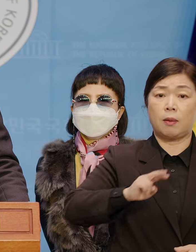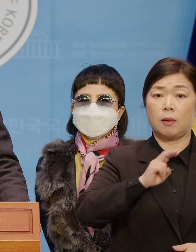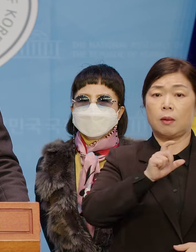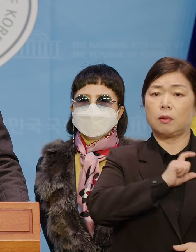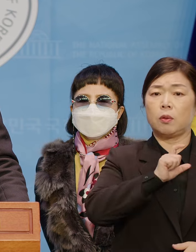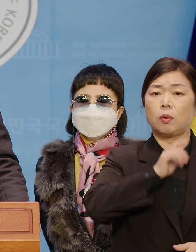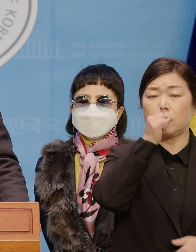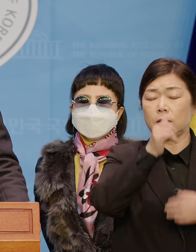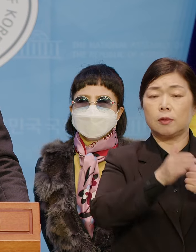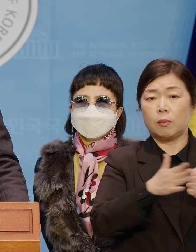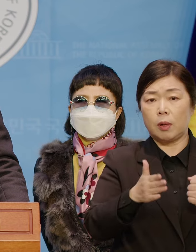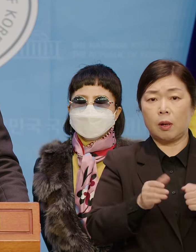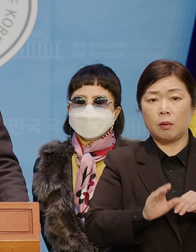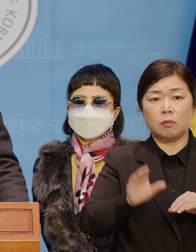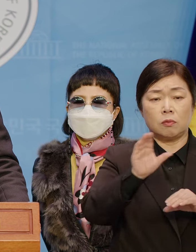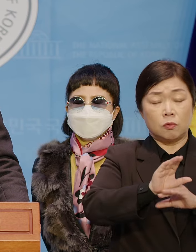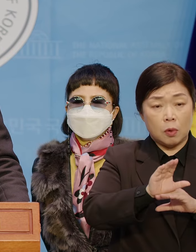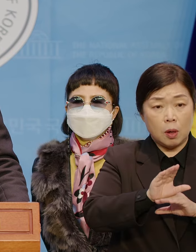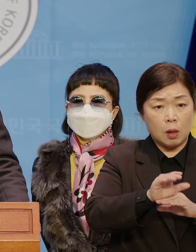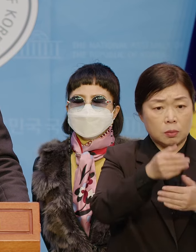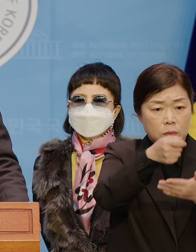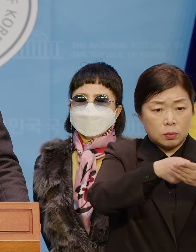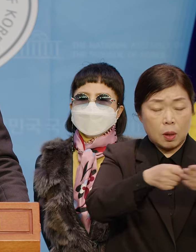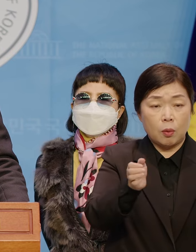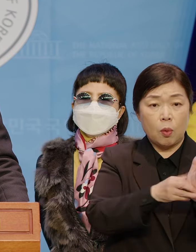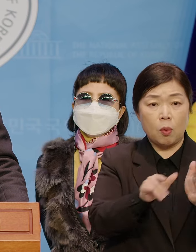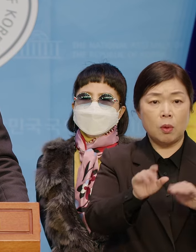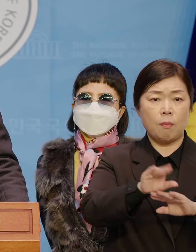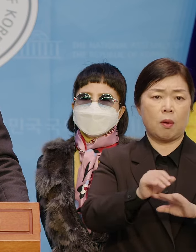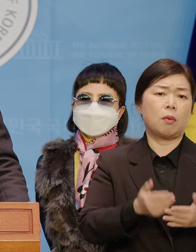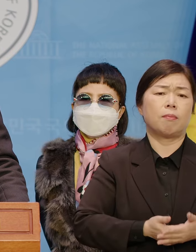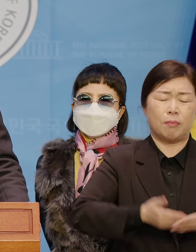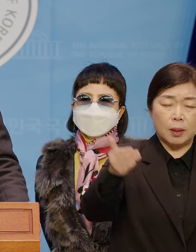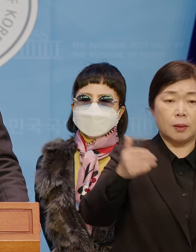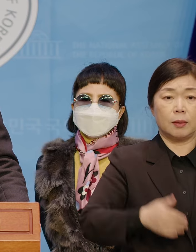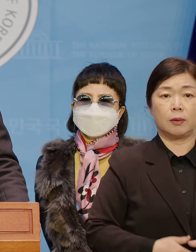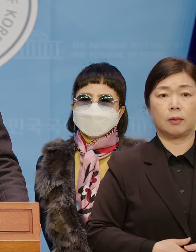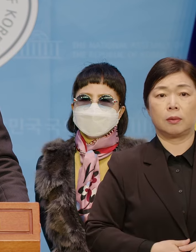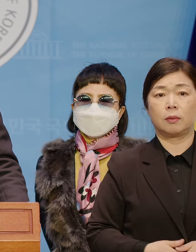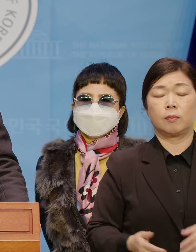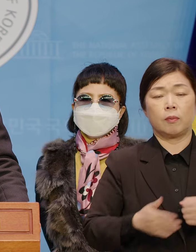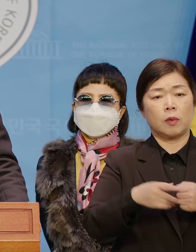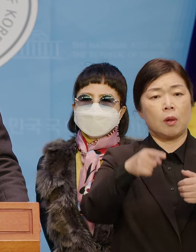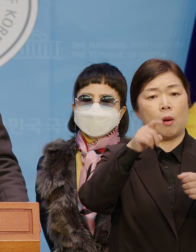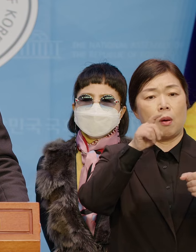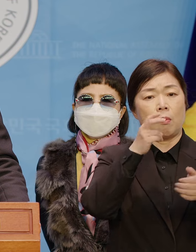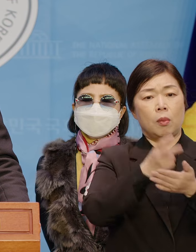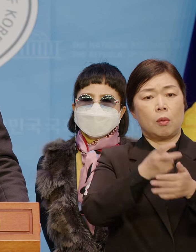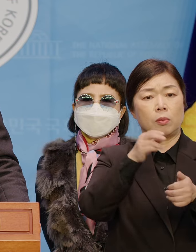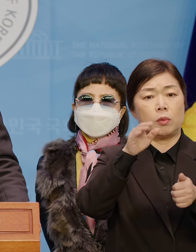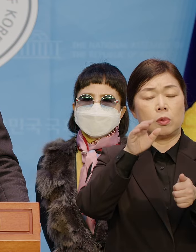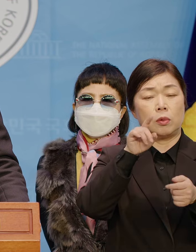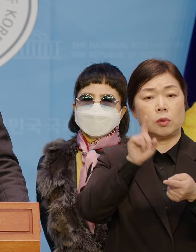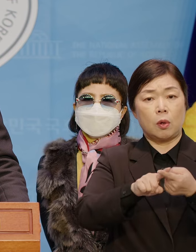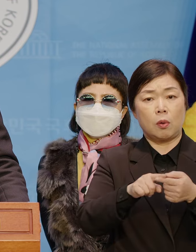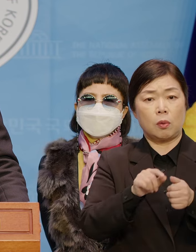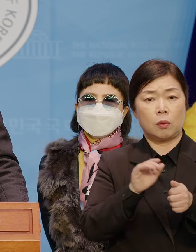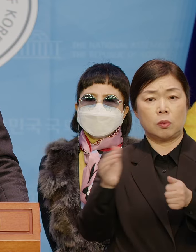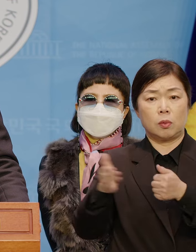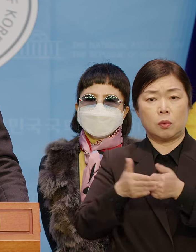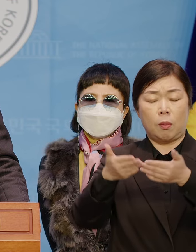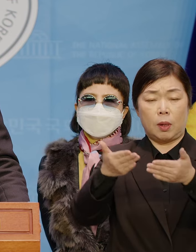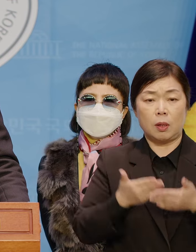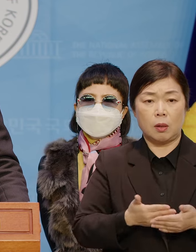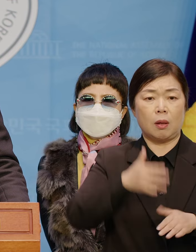했고 그걸 방송을 통해서 공연화 시켰고이이 부분들에 대해서 법적 조력을 받아서 차후에 고발 조치를 할